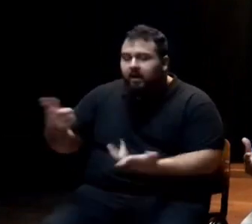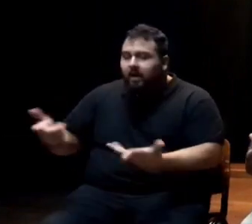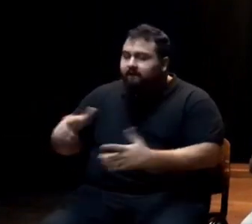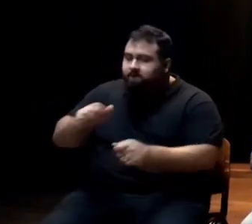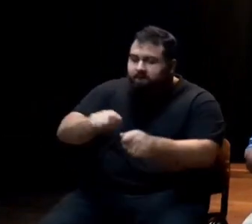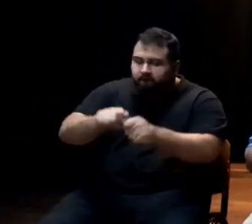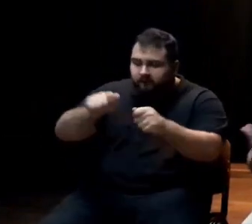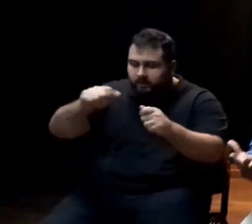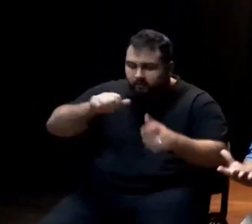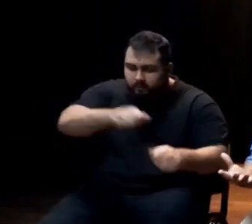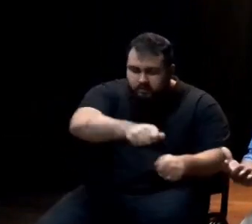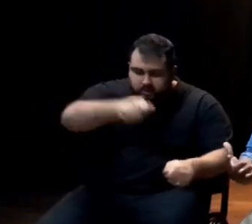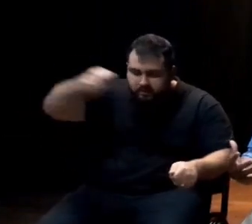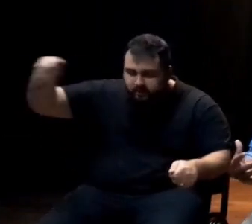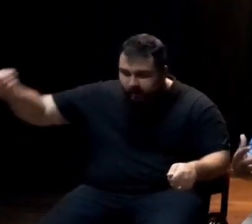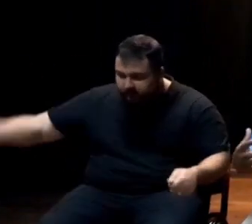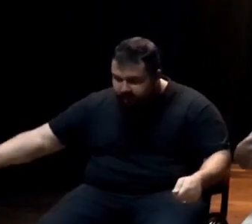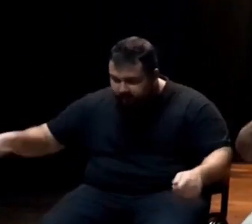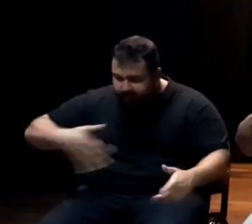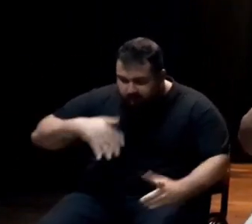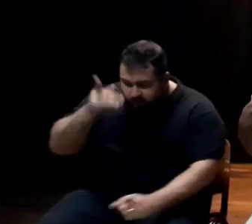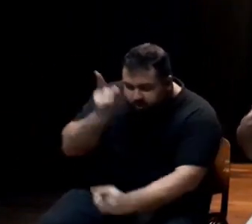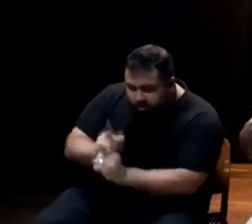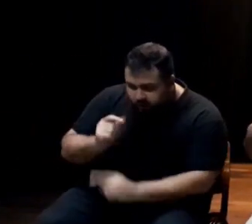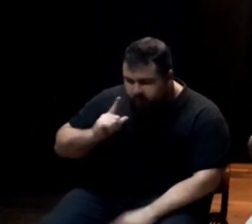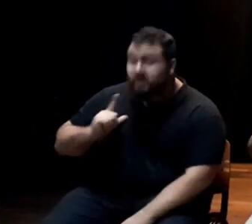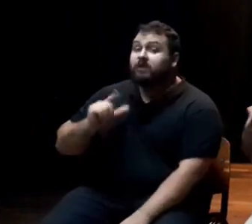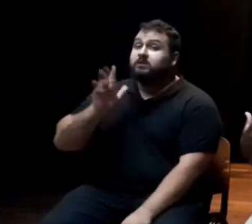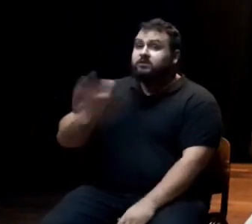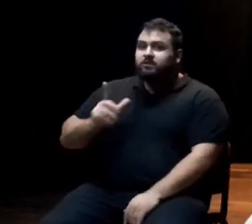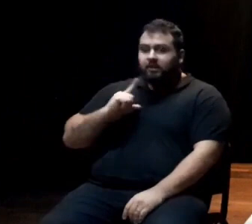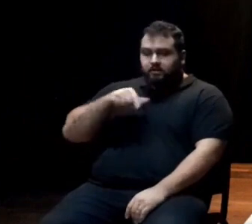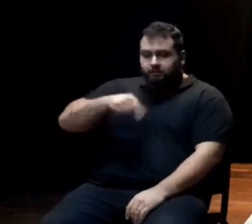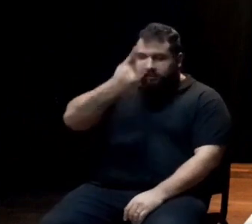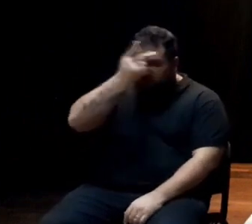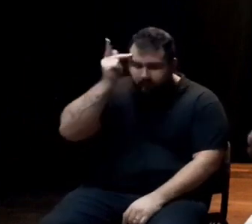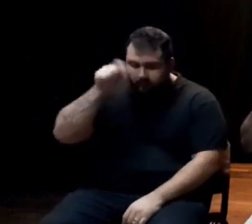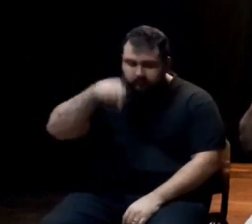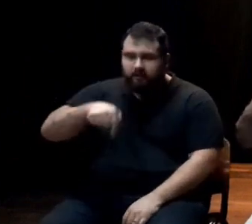cima, né? Porque já existia alguém aqui, e aí você faz com que aquelas pessoas